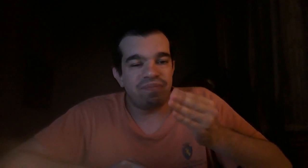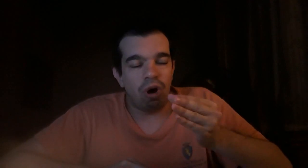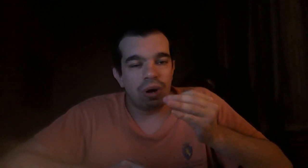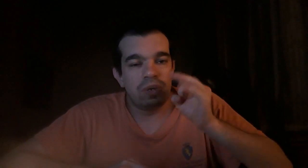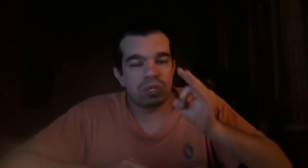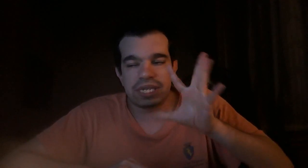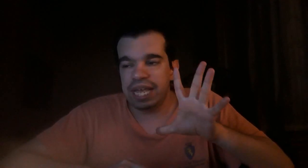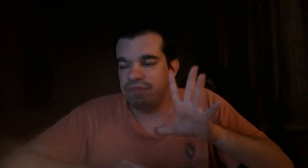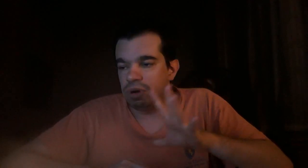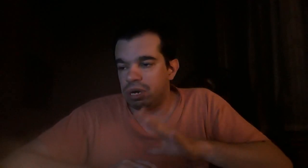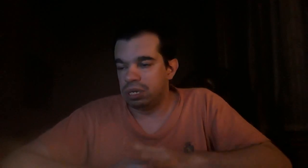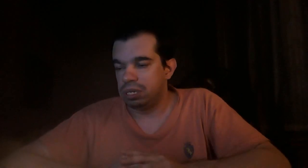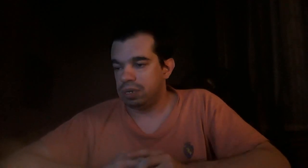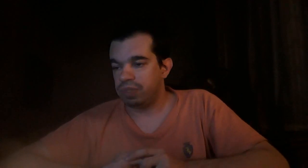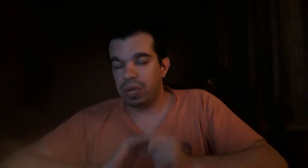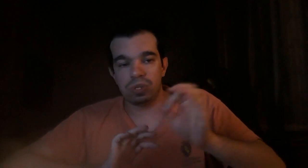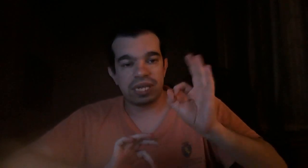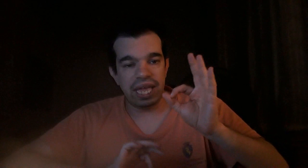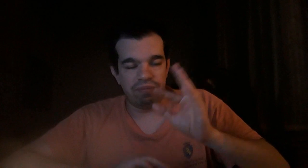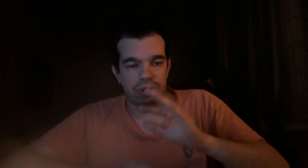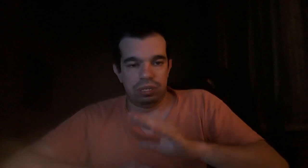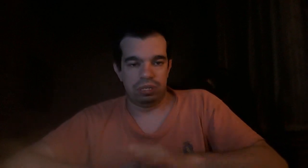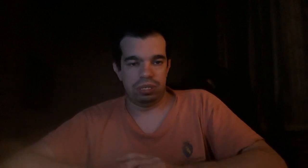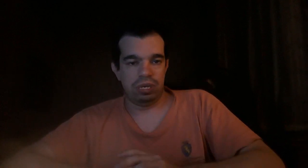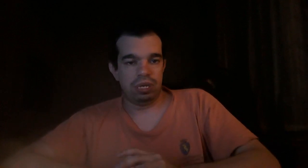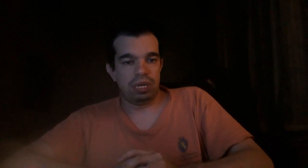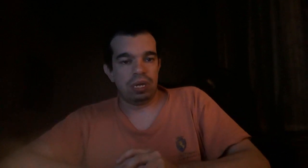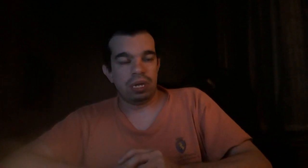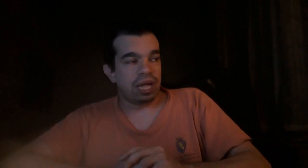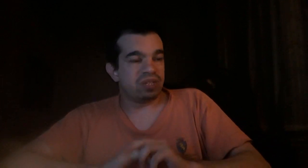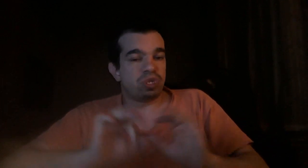Schifo, uno schifo. È uno schifo. E